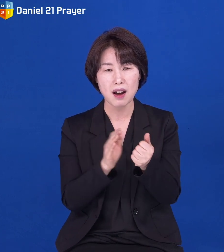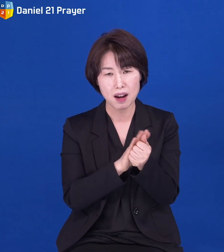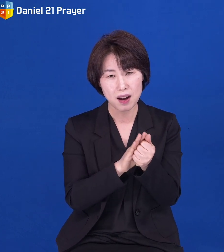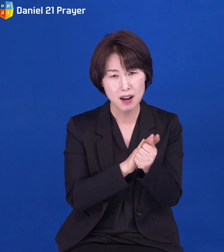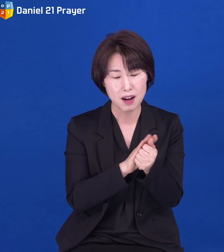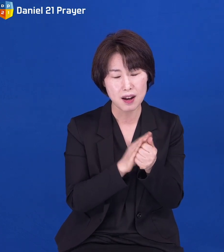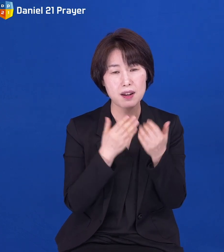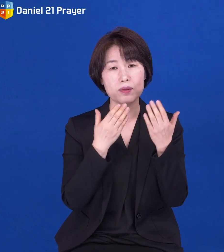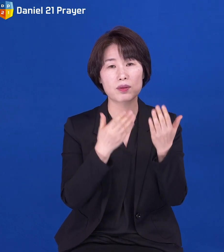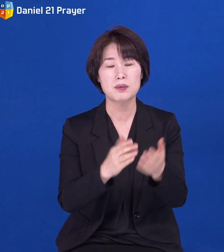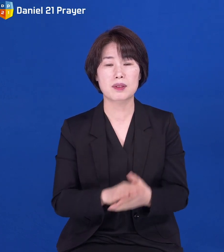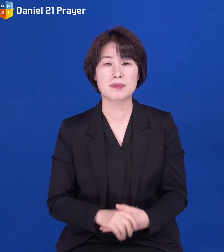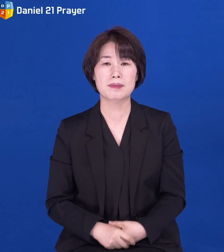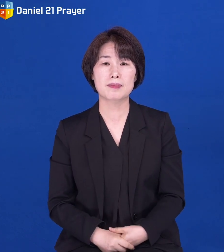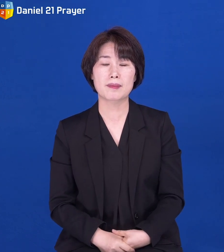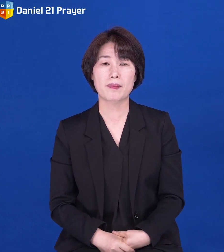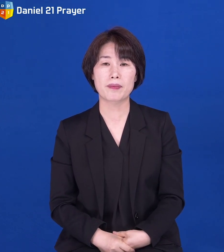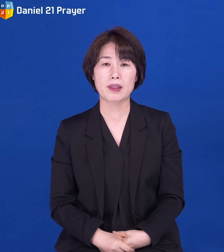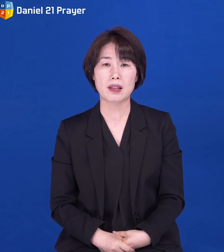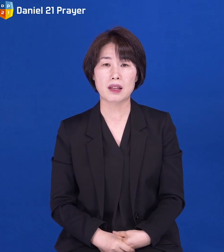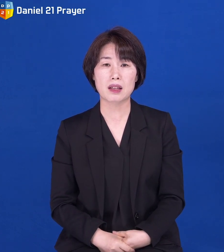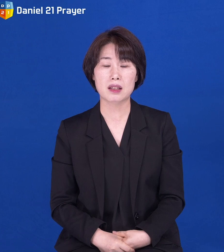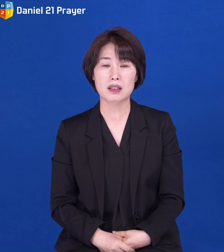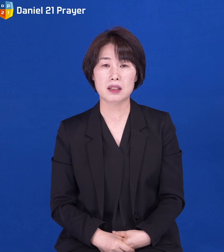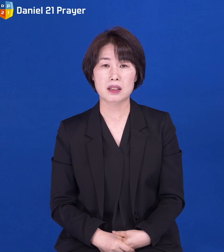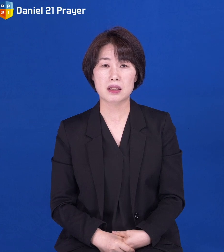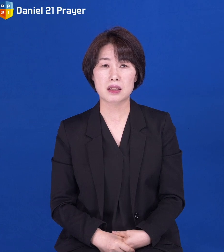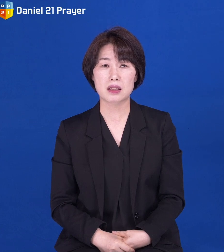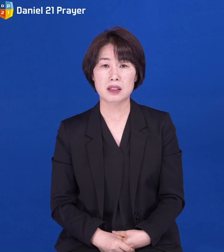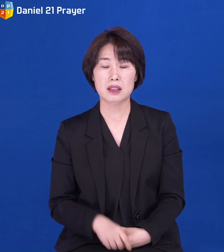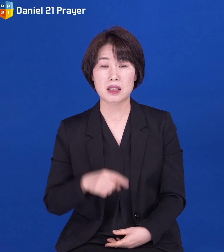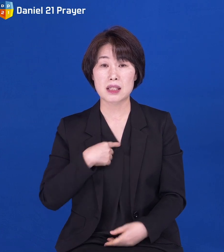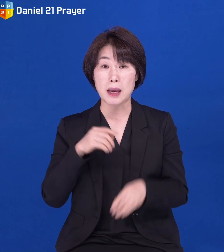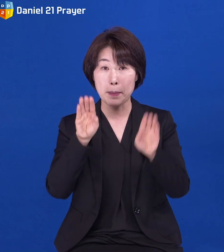했는데 저희 자폐 아이들은요 정말